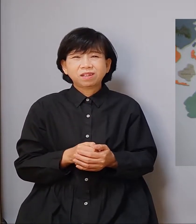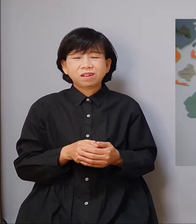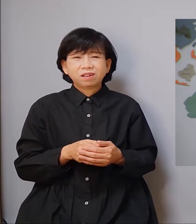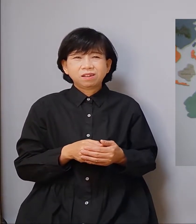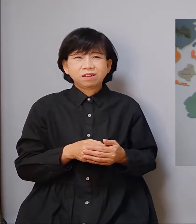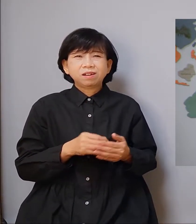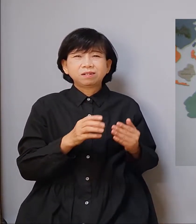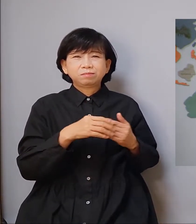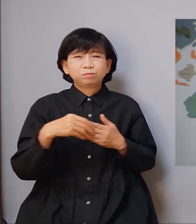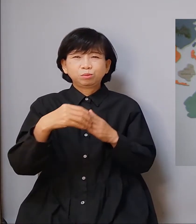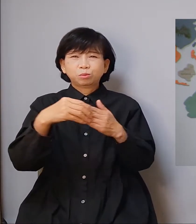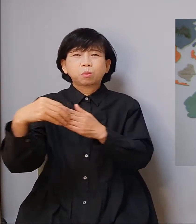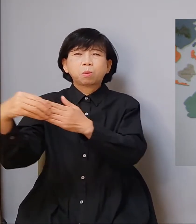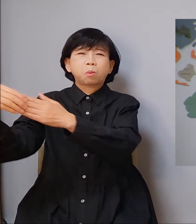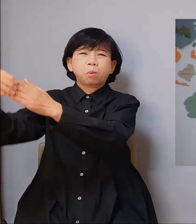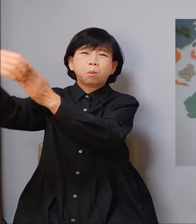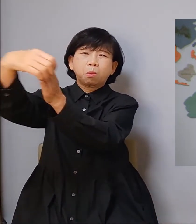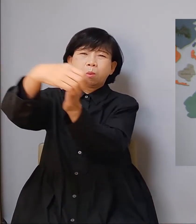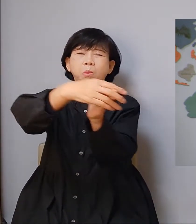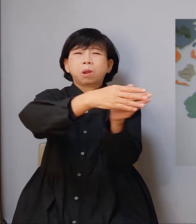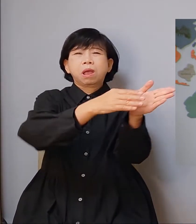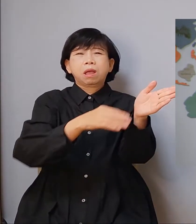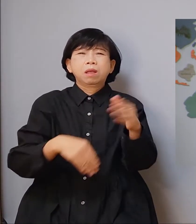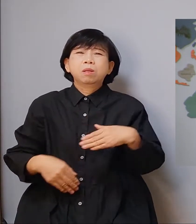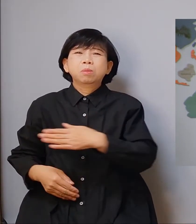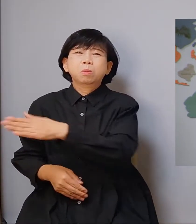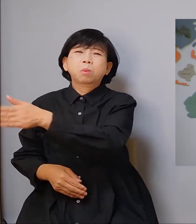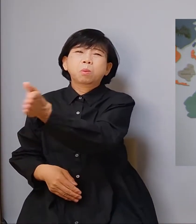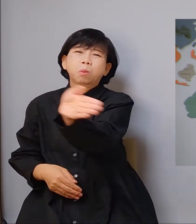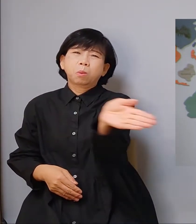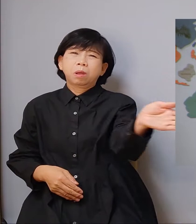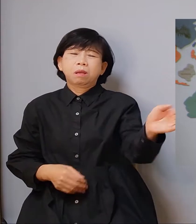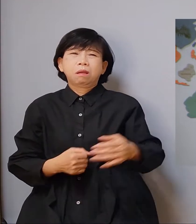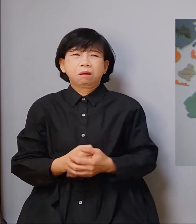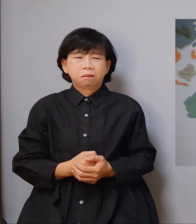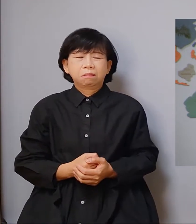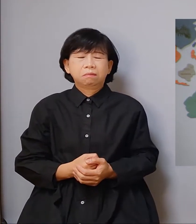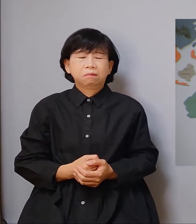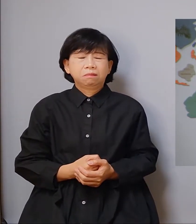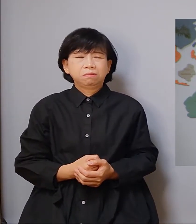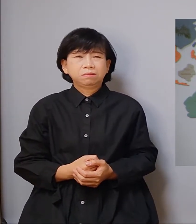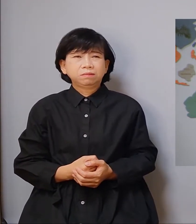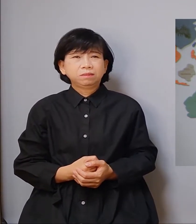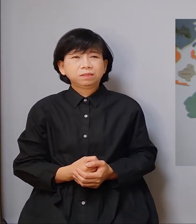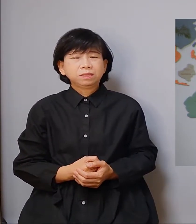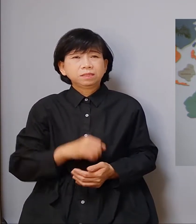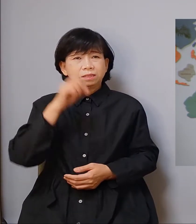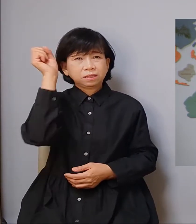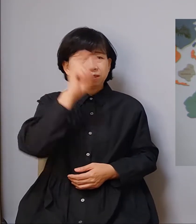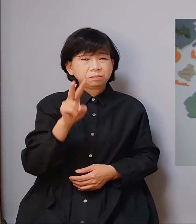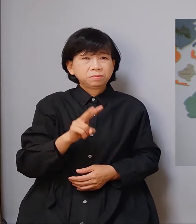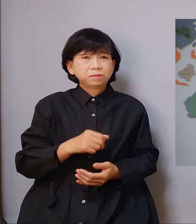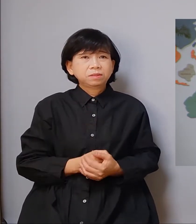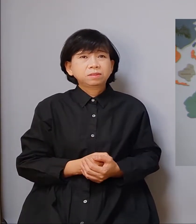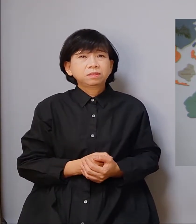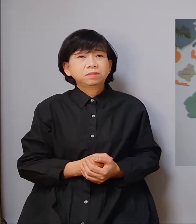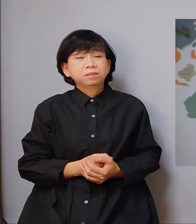가정의 10대 청소년 이야기를 했습니다. 오늘 좀 더 나아가 보려고 합니다. 갑작스럽게 그